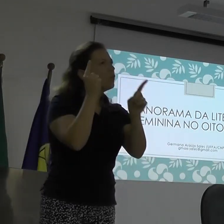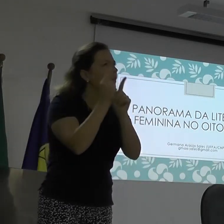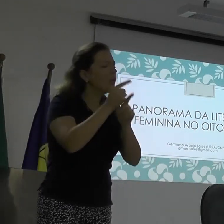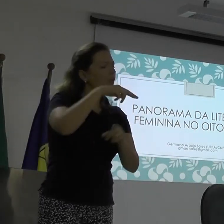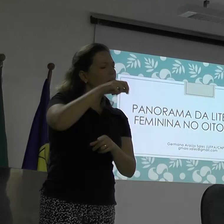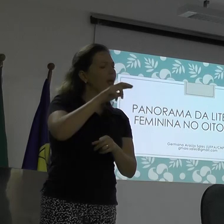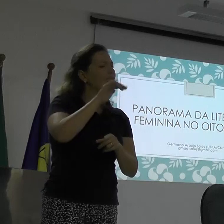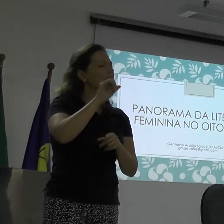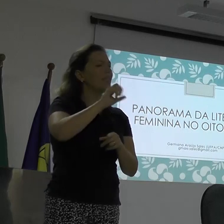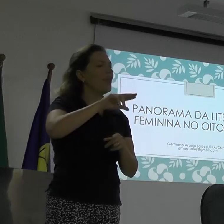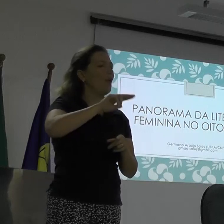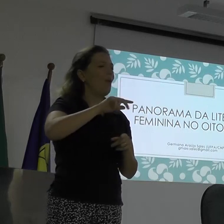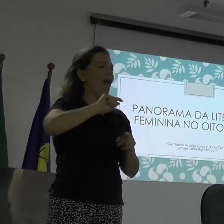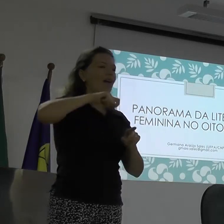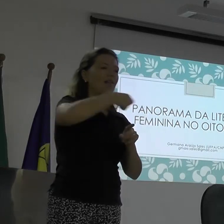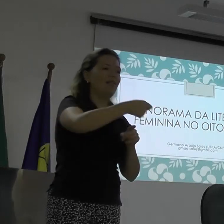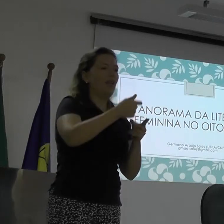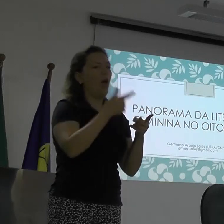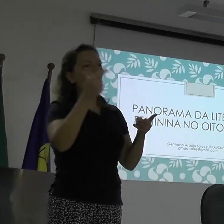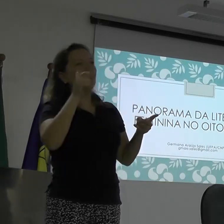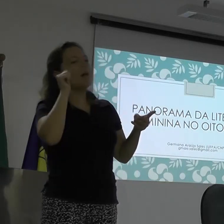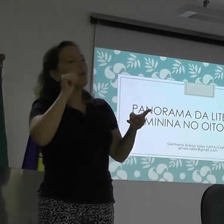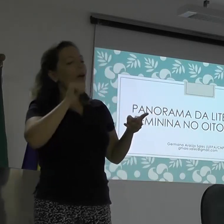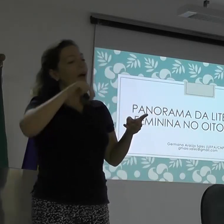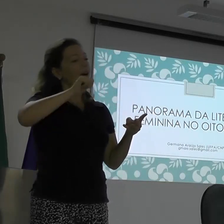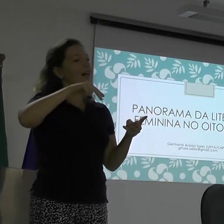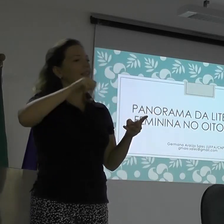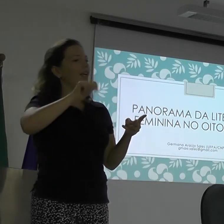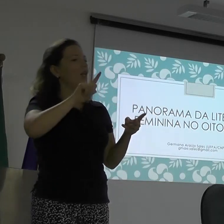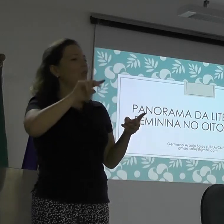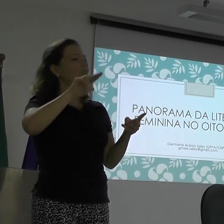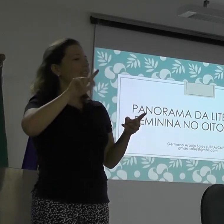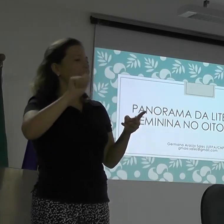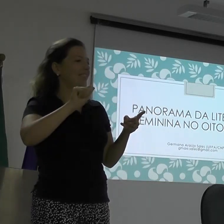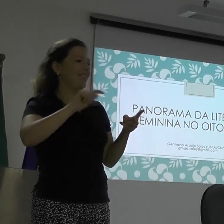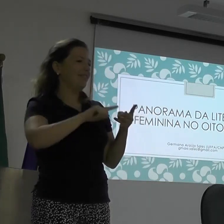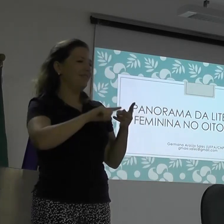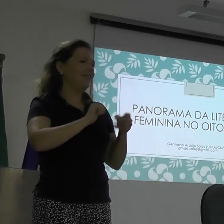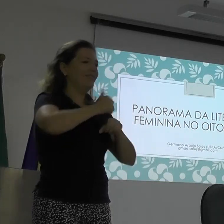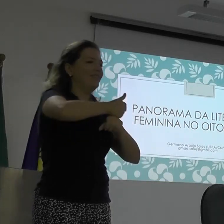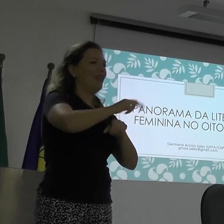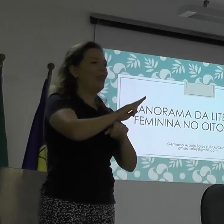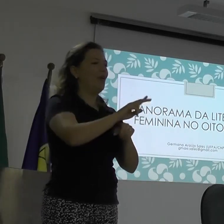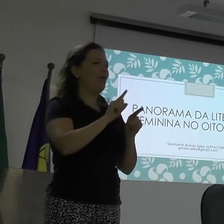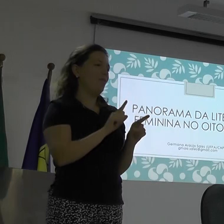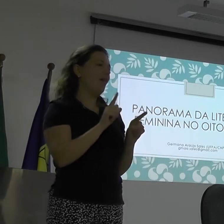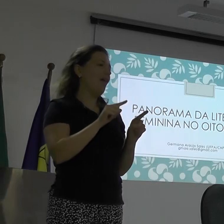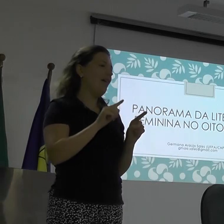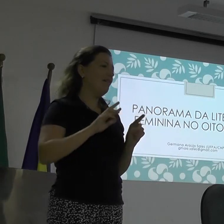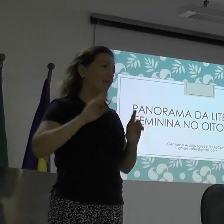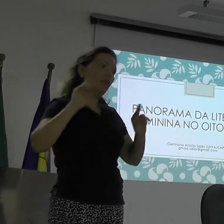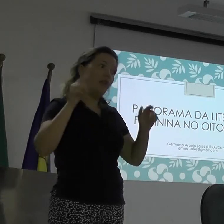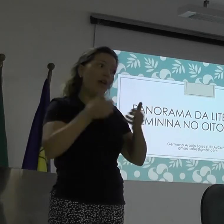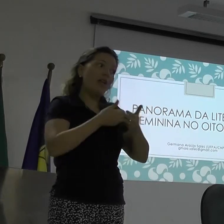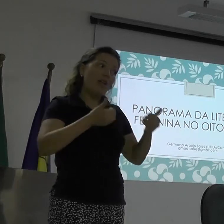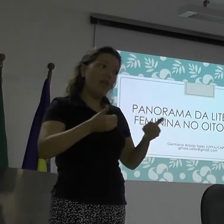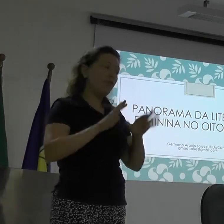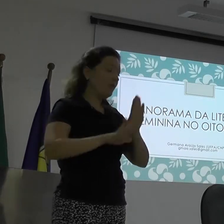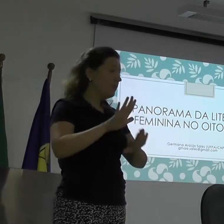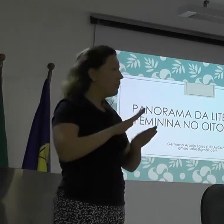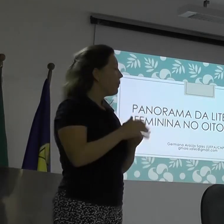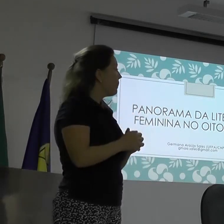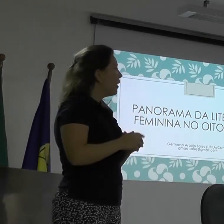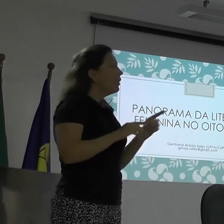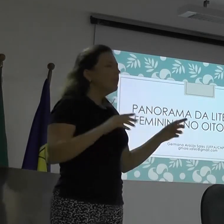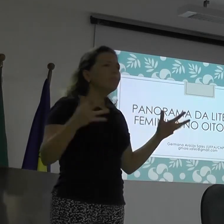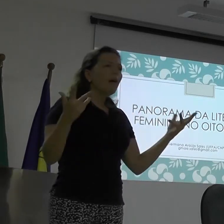Luísa de Azevedo Castro. E o livro é tão maravilhoso, o romance é tão bom, que as pessoas não